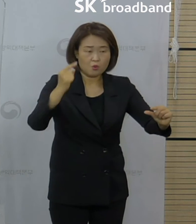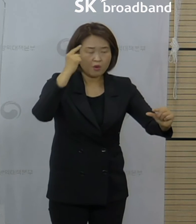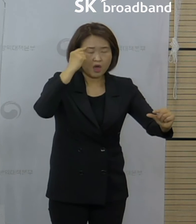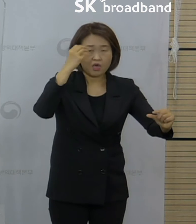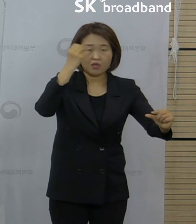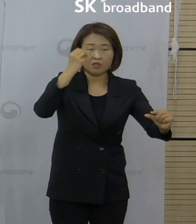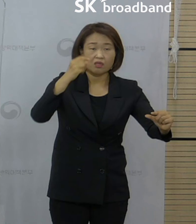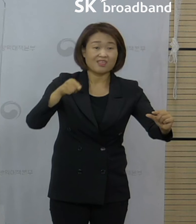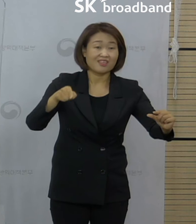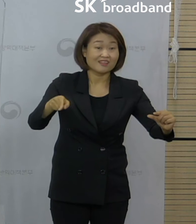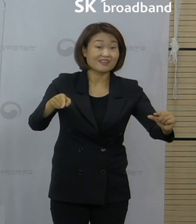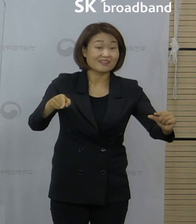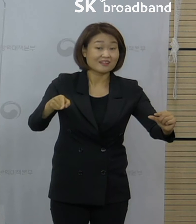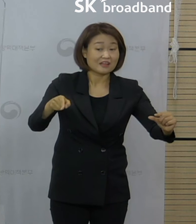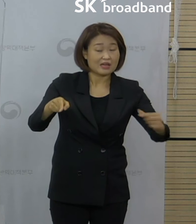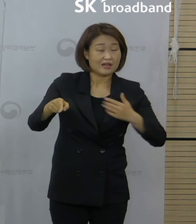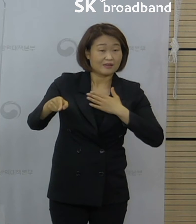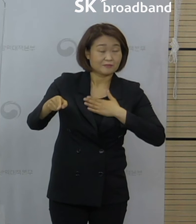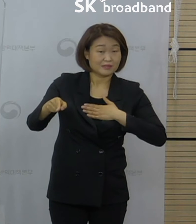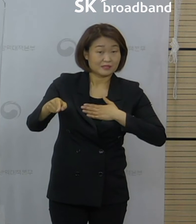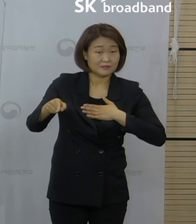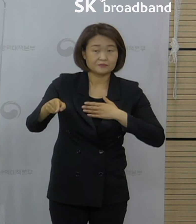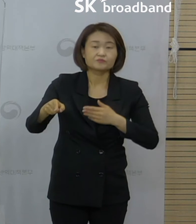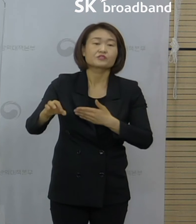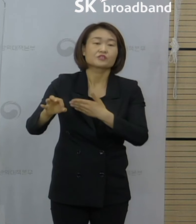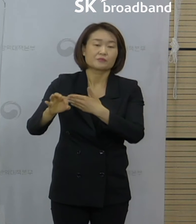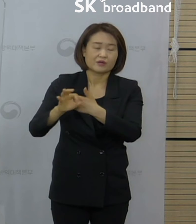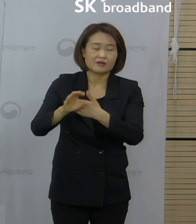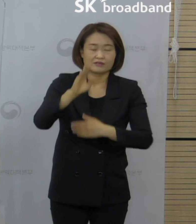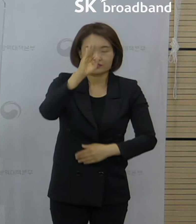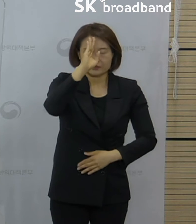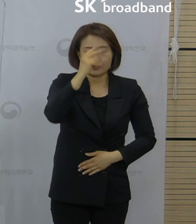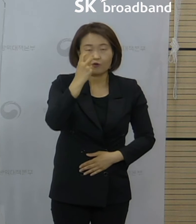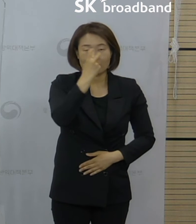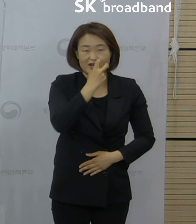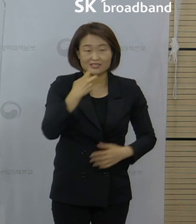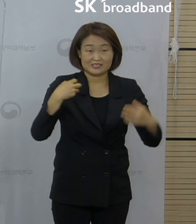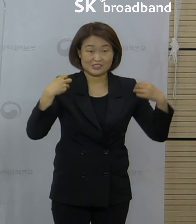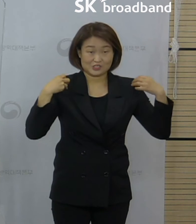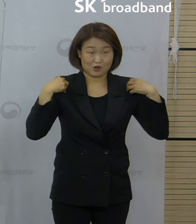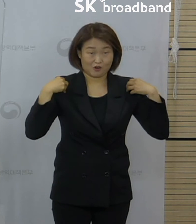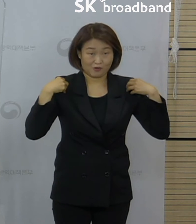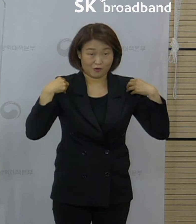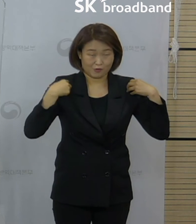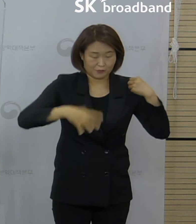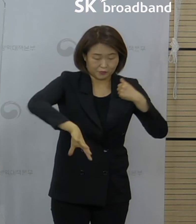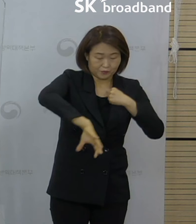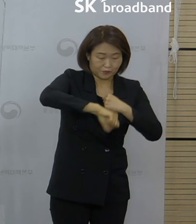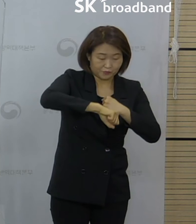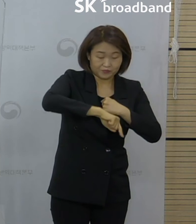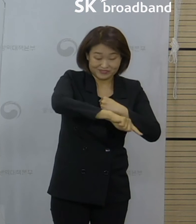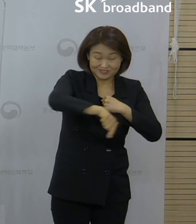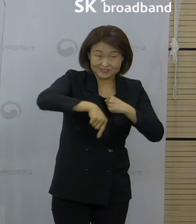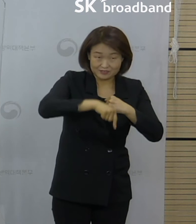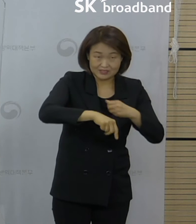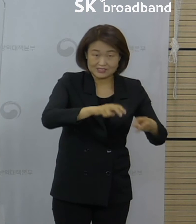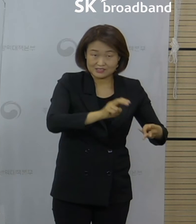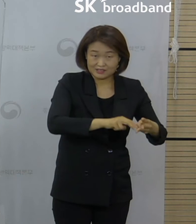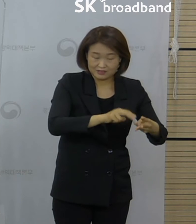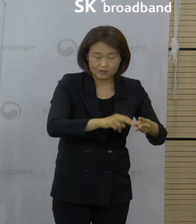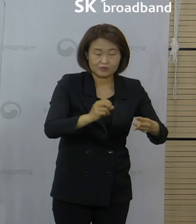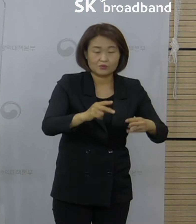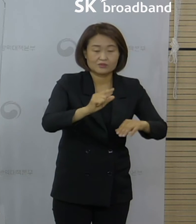자체가 상당히 많다고 판단이 되면 저희 질병관리청 산하 각 센터와 지자체가 협의를